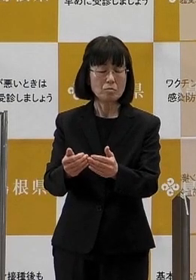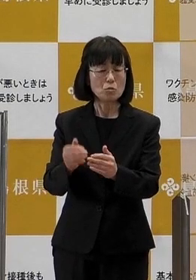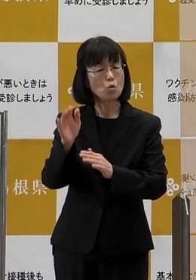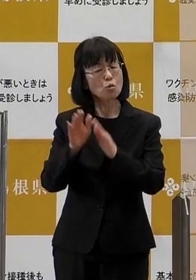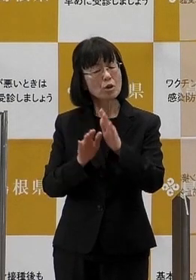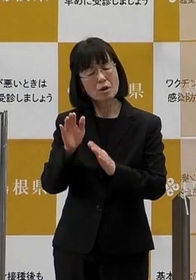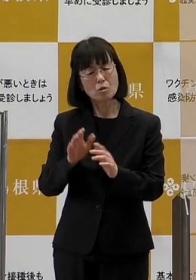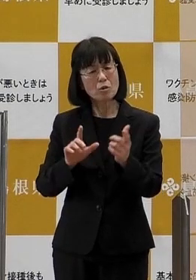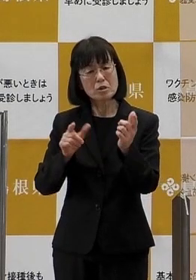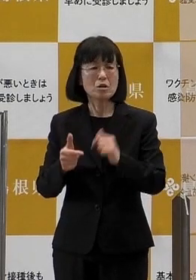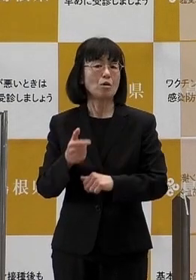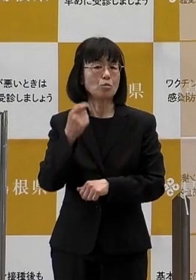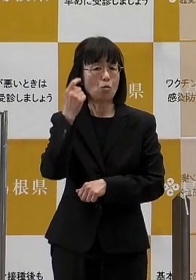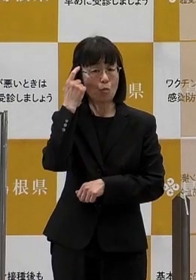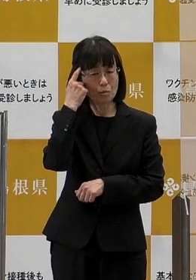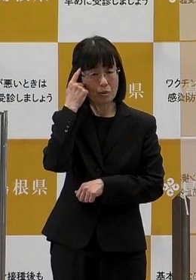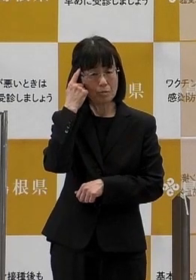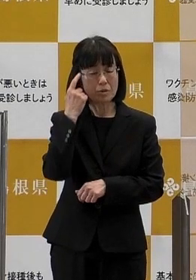ということです。